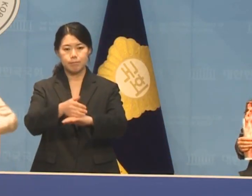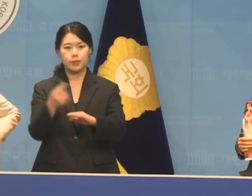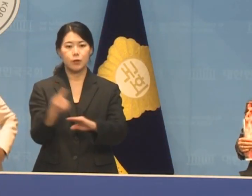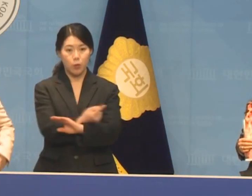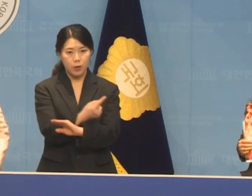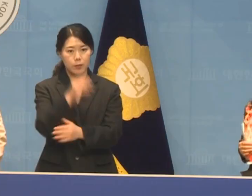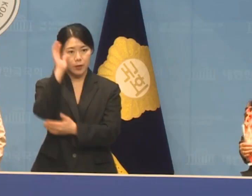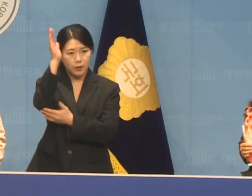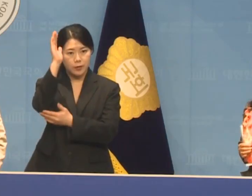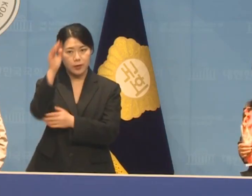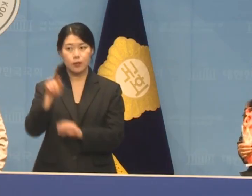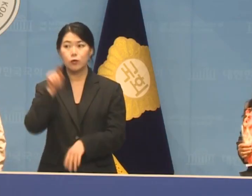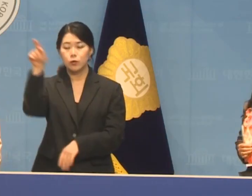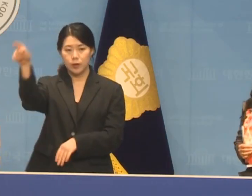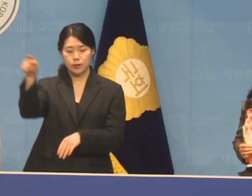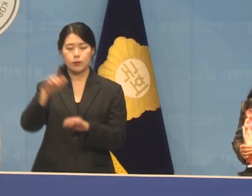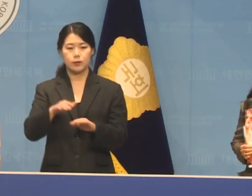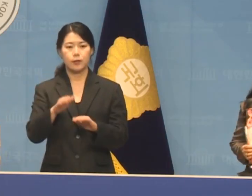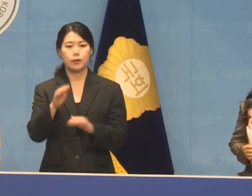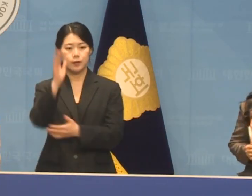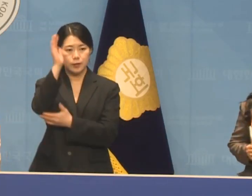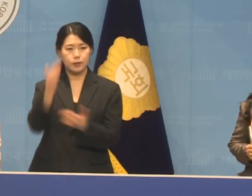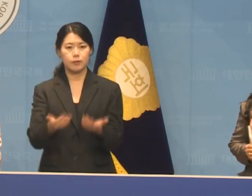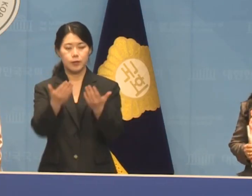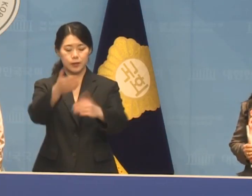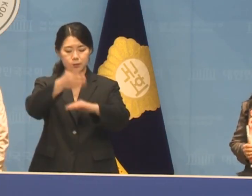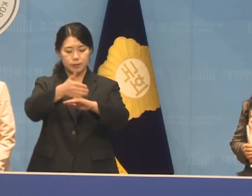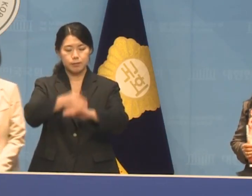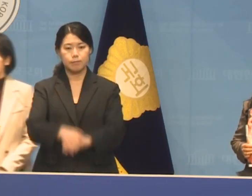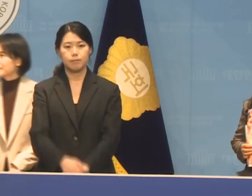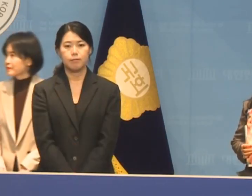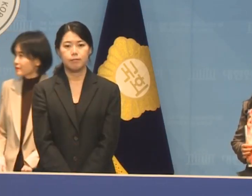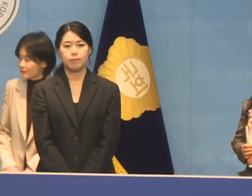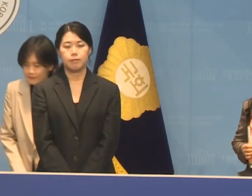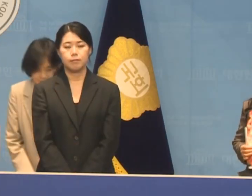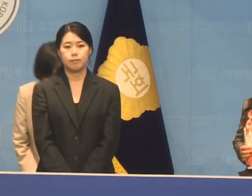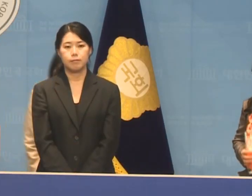감사합니다. 나머지 발언은 백브리핑 장소에서 하겠습니다. 감사합니다.